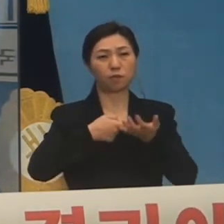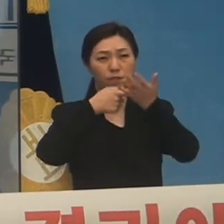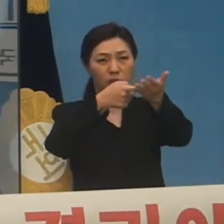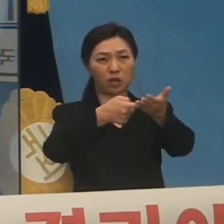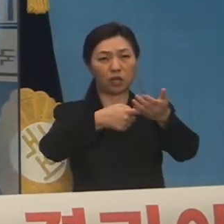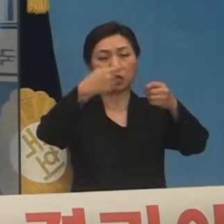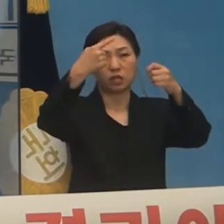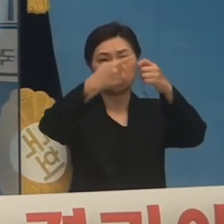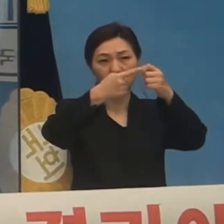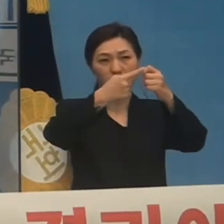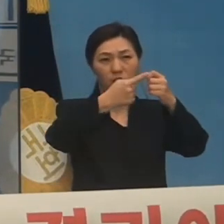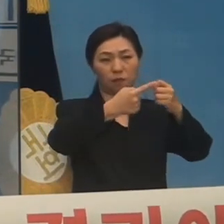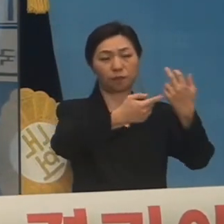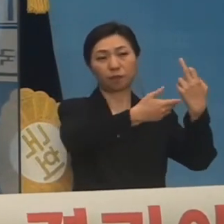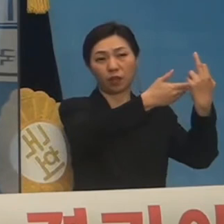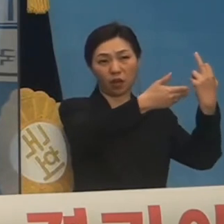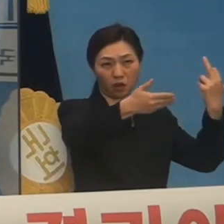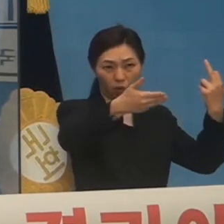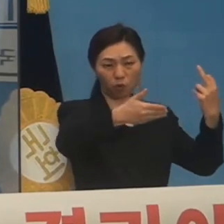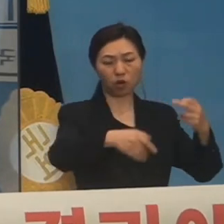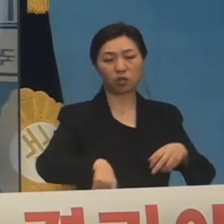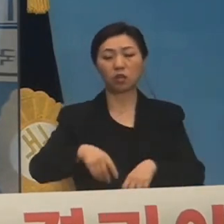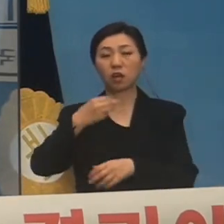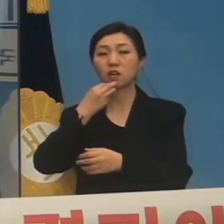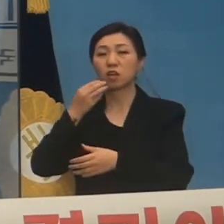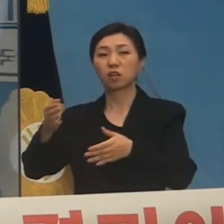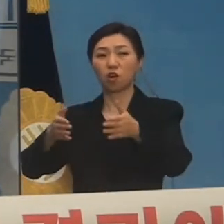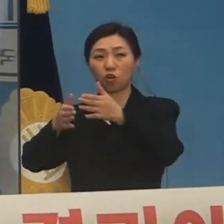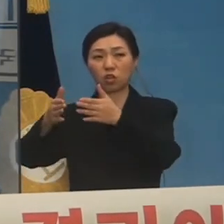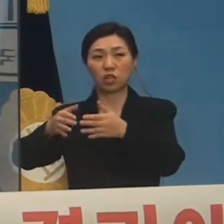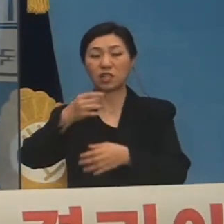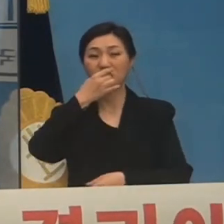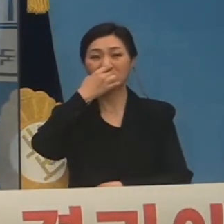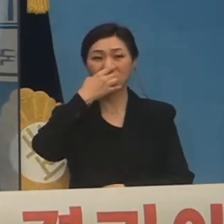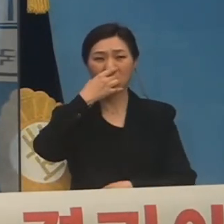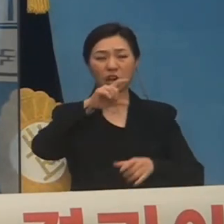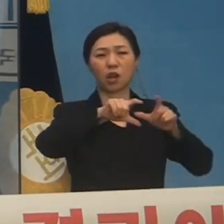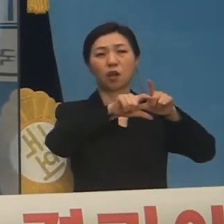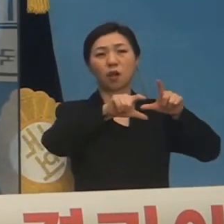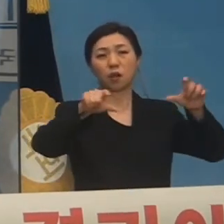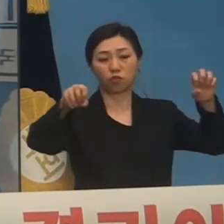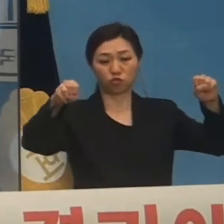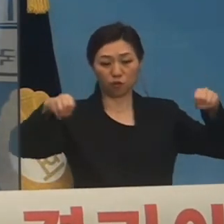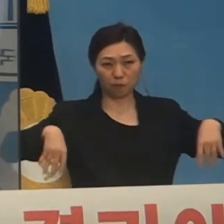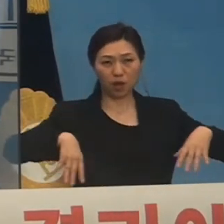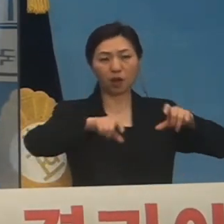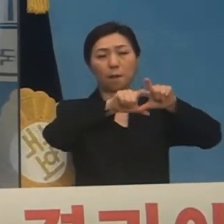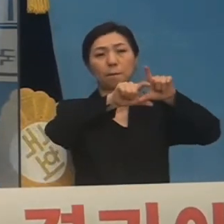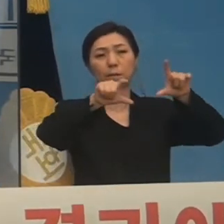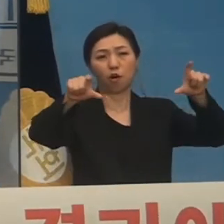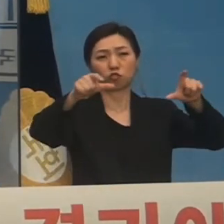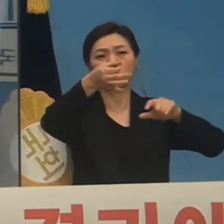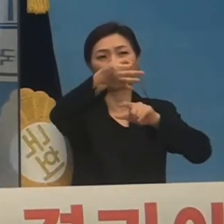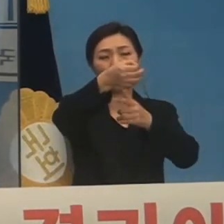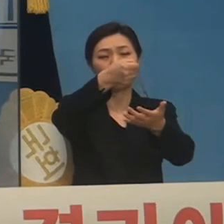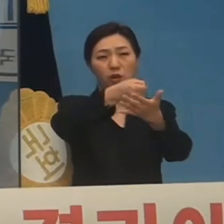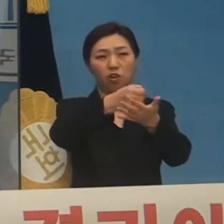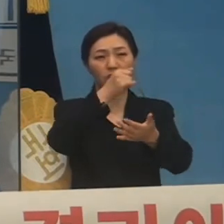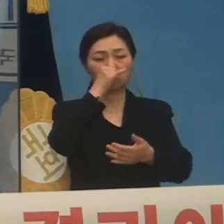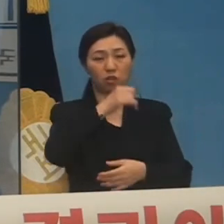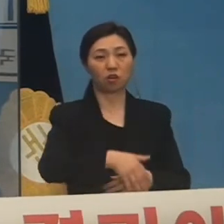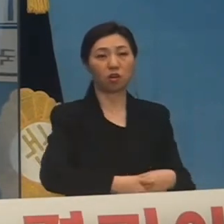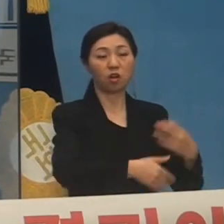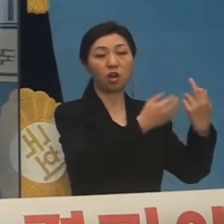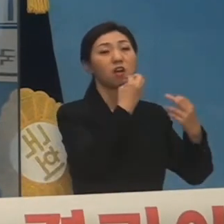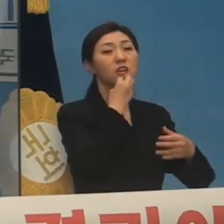경기도와 강원도를 제외한 지역의 수확기 벼 평균 수매가로 결정됐다. 경기 강원을